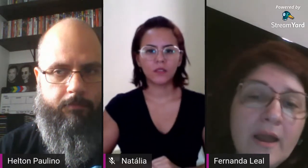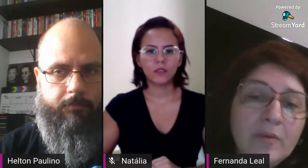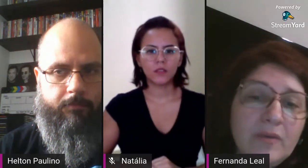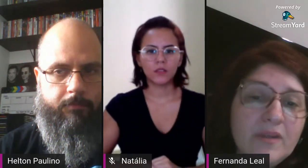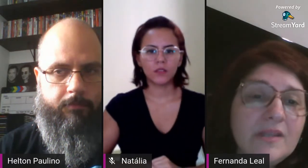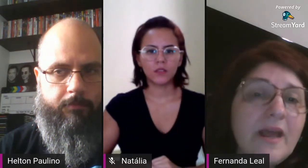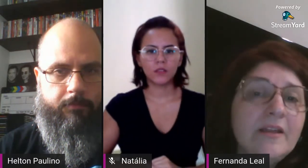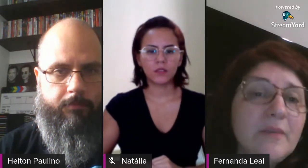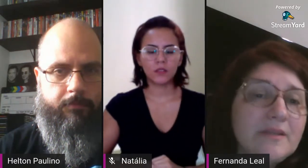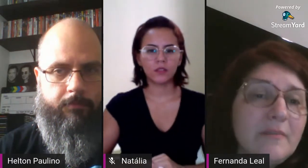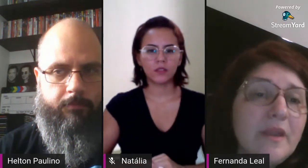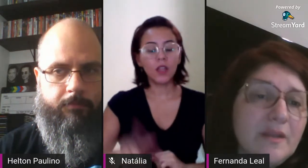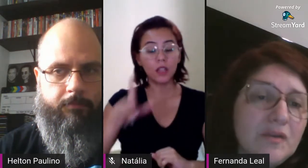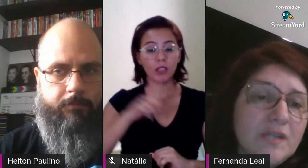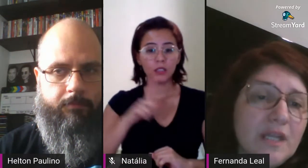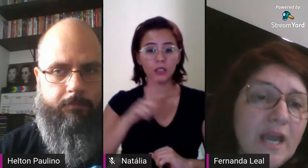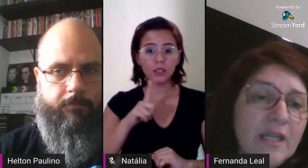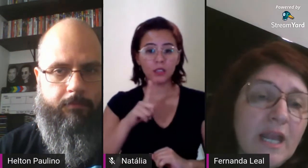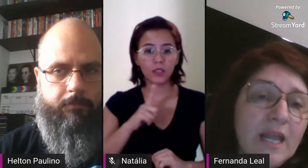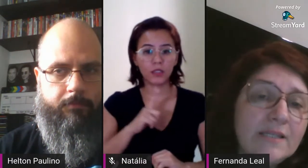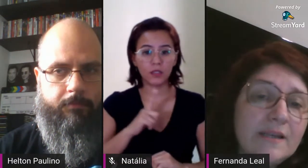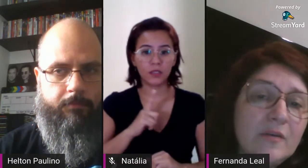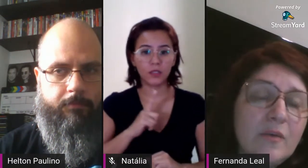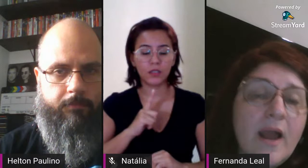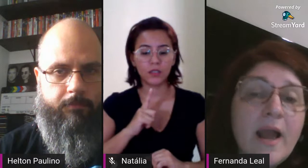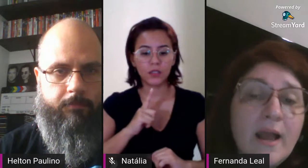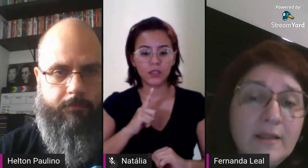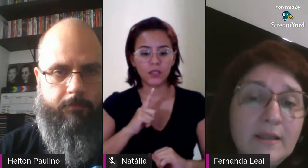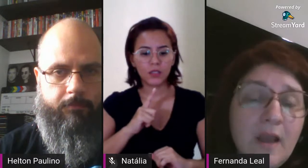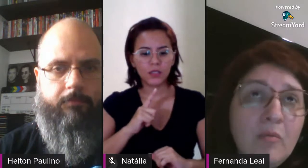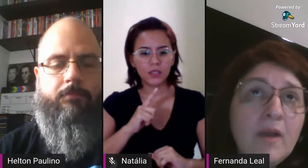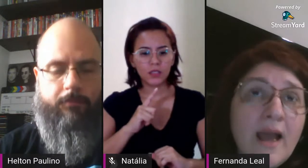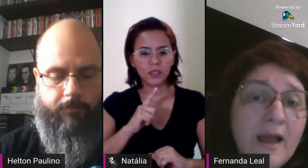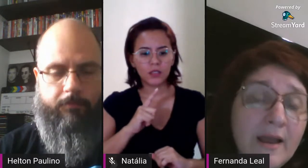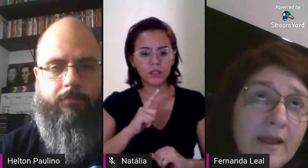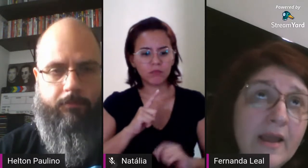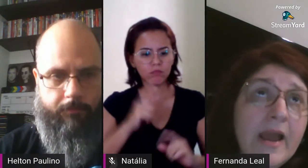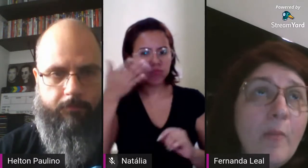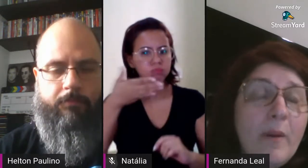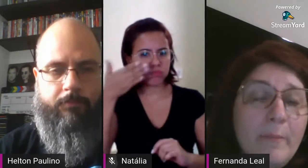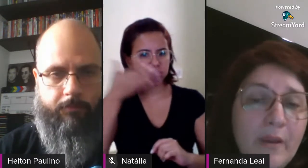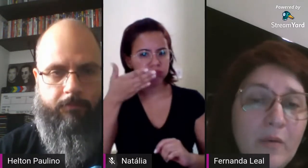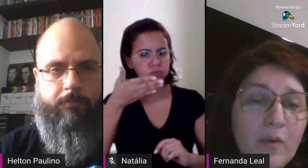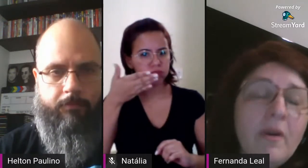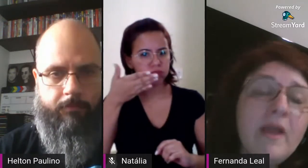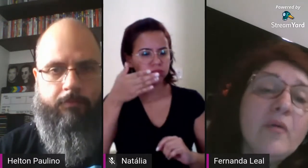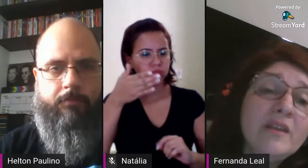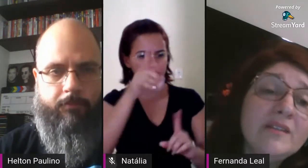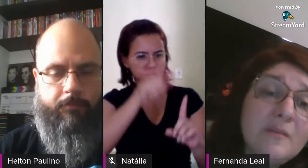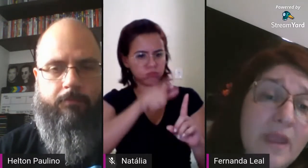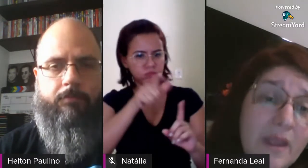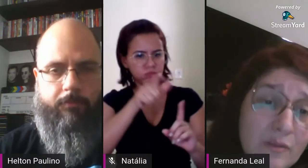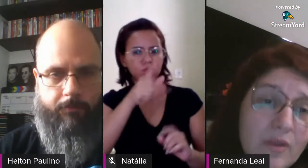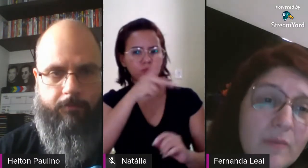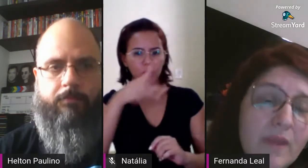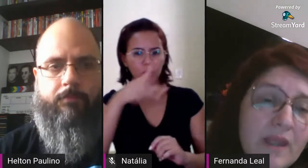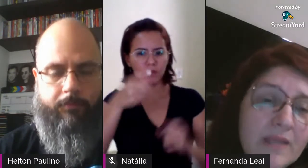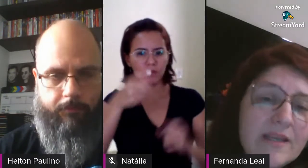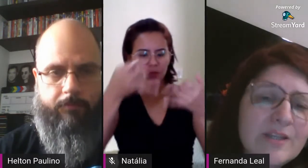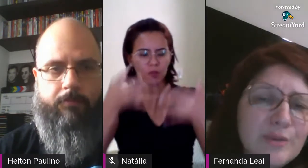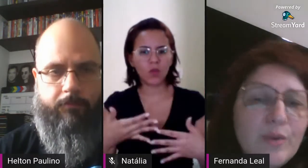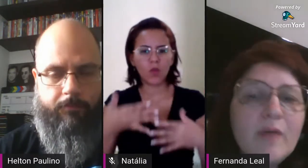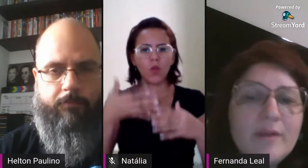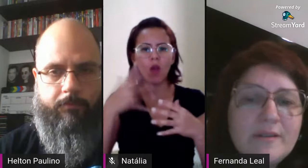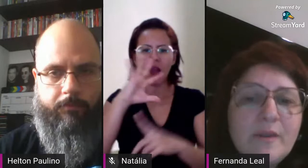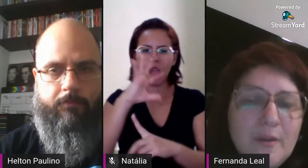à universidade, mas também à sociedade em relação à arte, ao lugar ao papel, ao reconhecimento também.